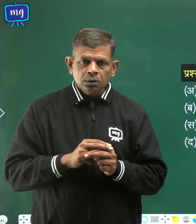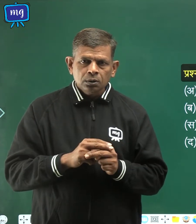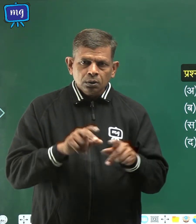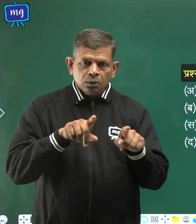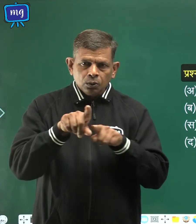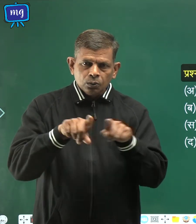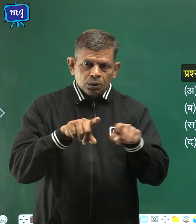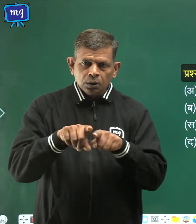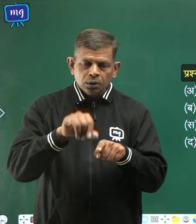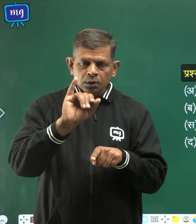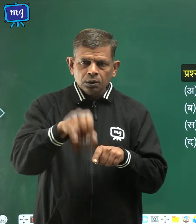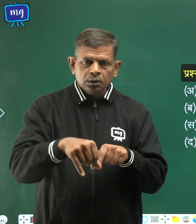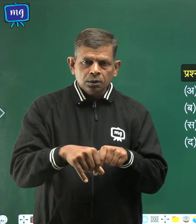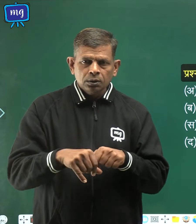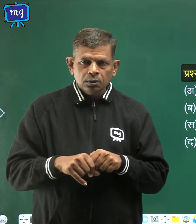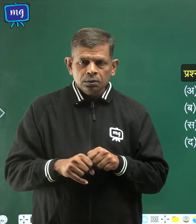उदाहरण है।